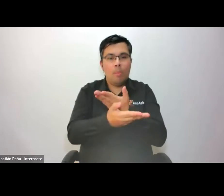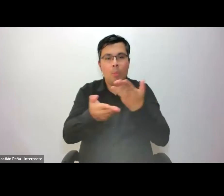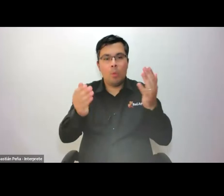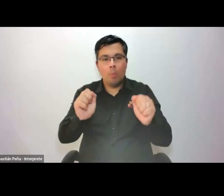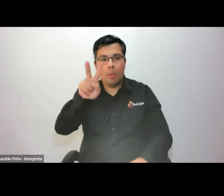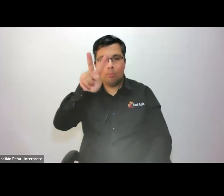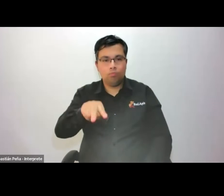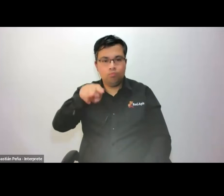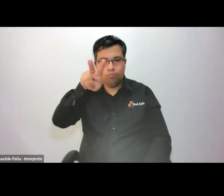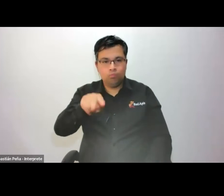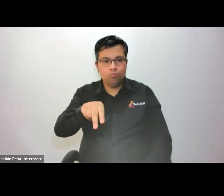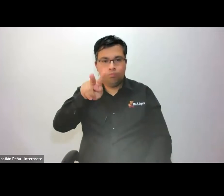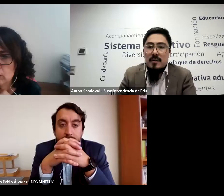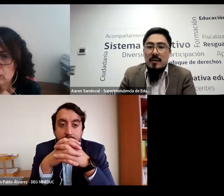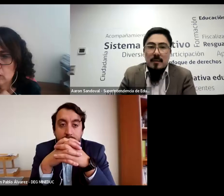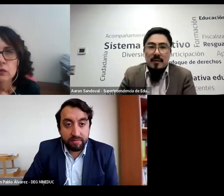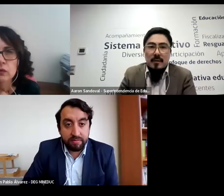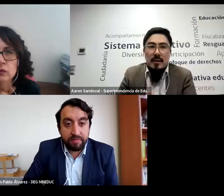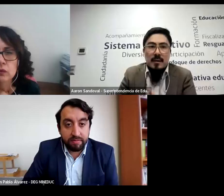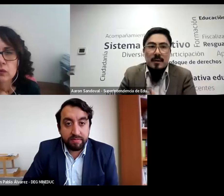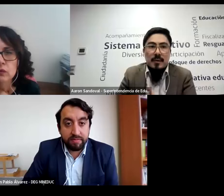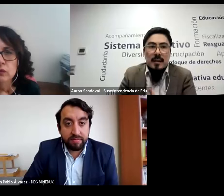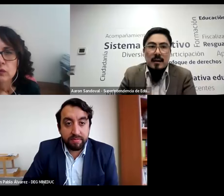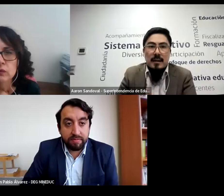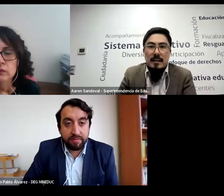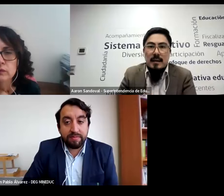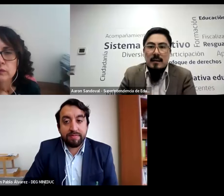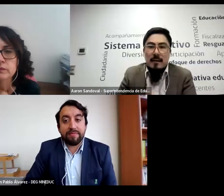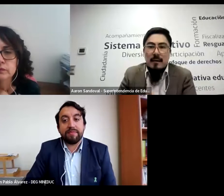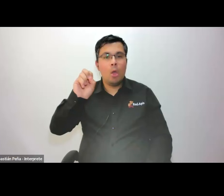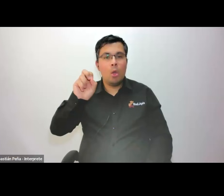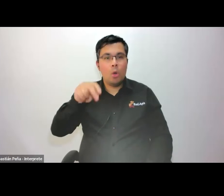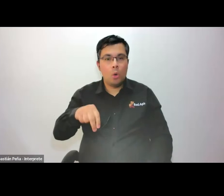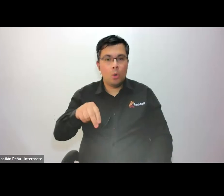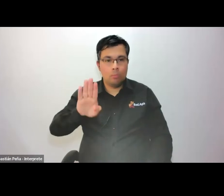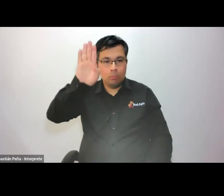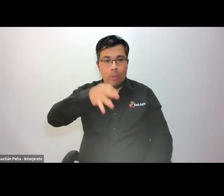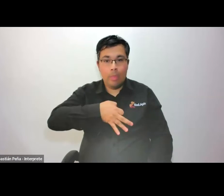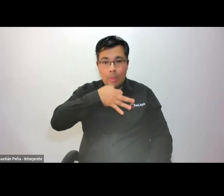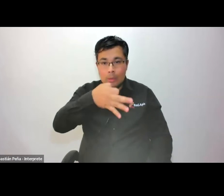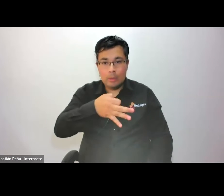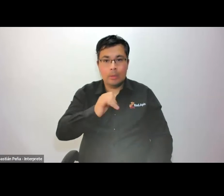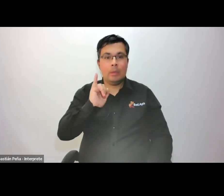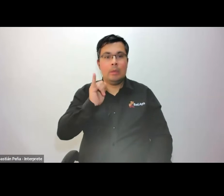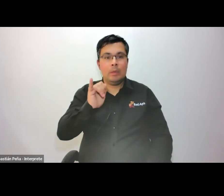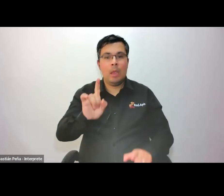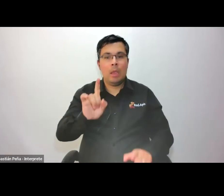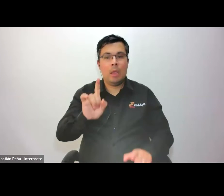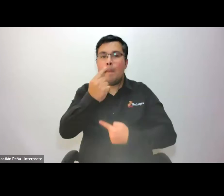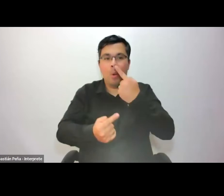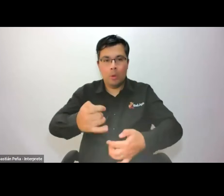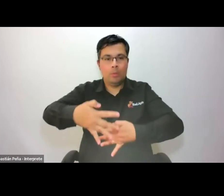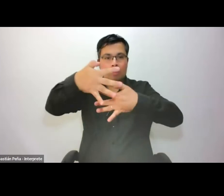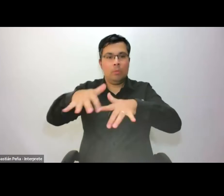algo? Sí, una precisión adicional a propósito de algunas preguntas en el chat que se refieren a las escuelas privadas, porque en general